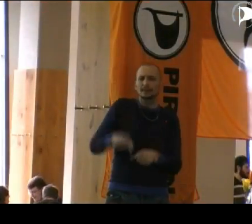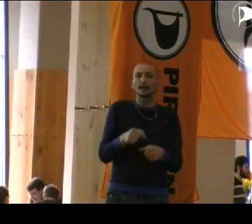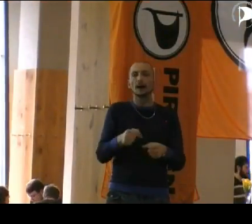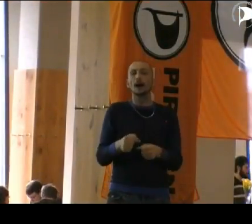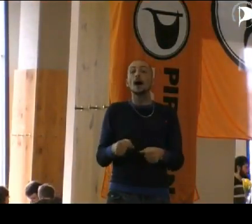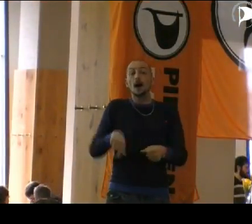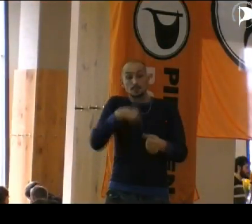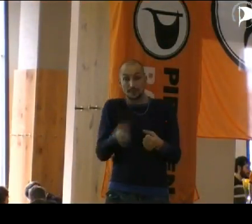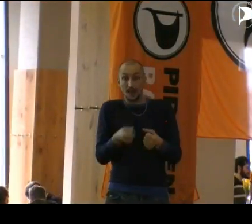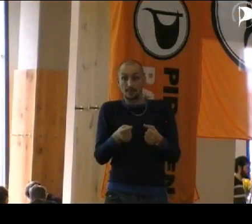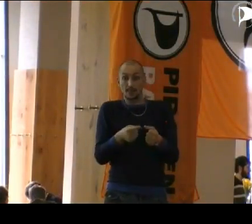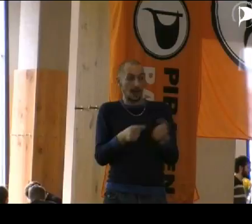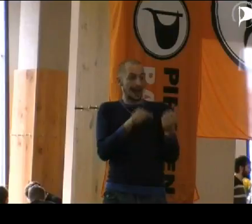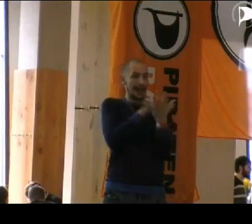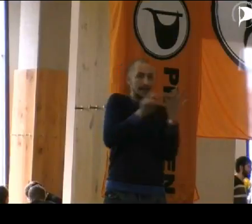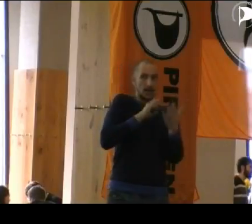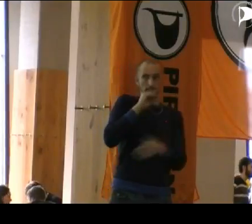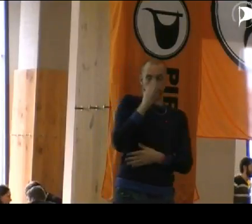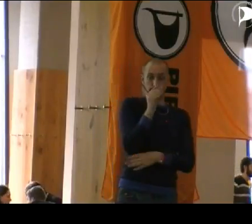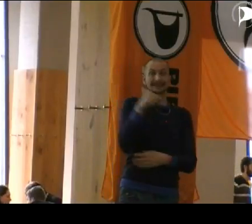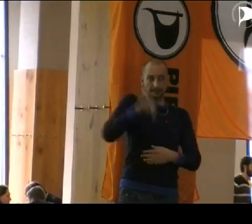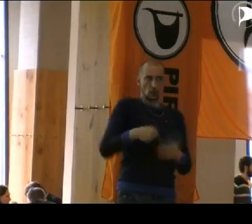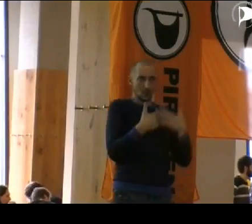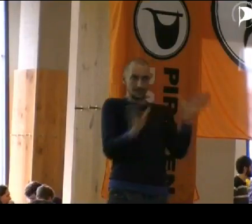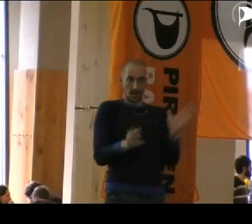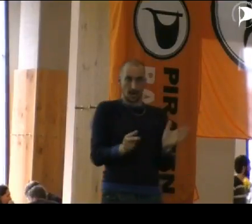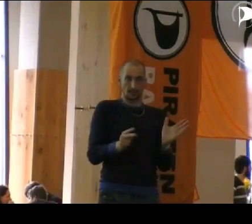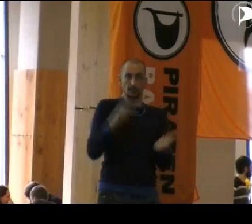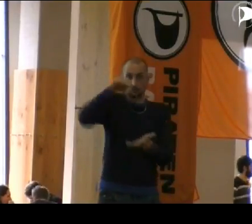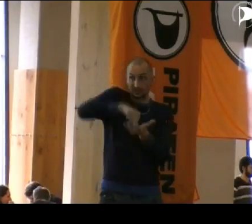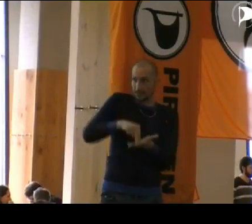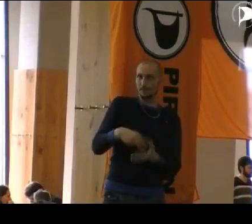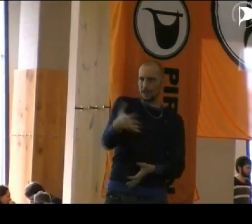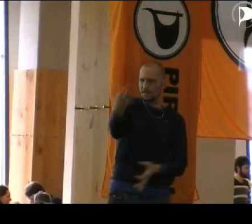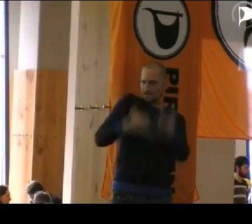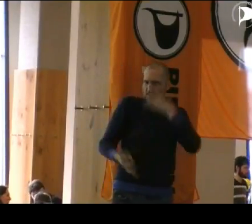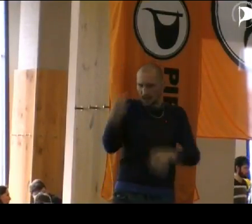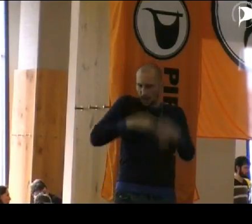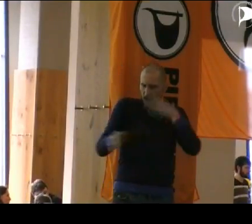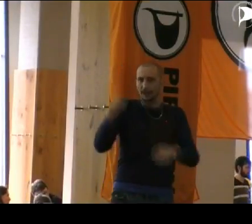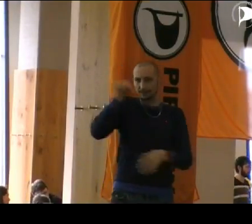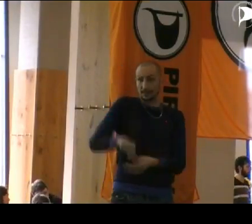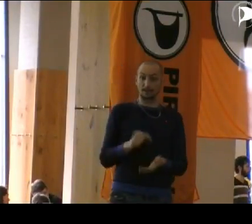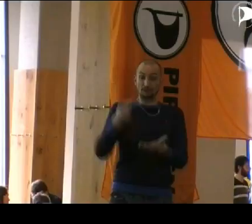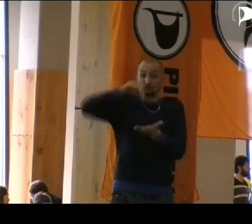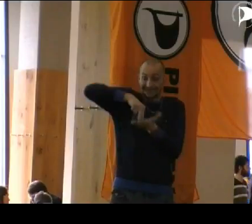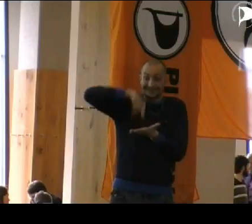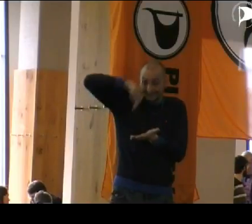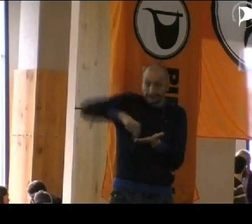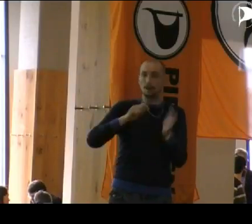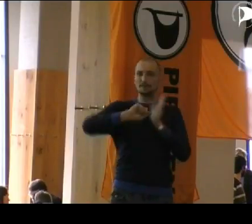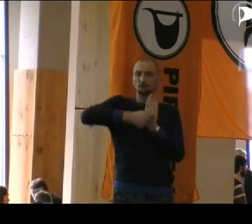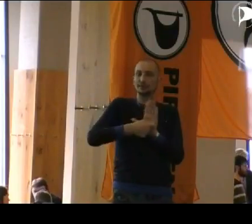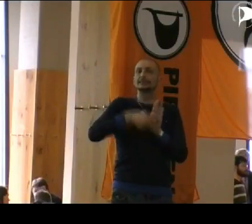vorleser das heißt in der öffentlichkeit war und befragt und wenn man muss eigentlich den bestehenden den beschlossenen